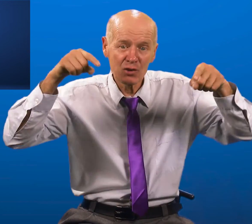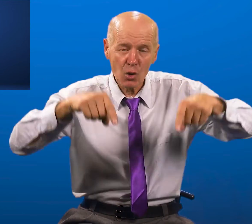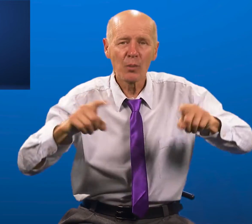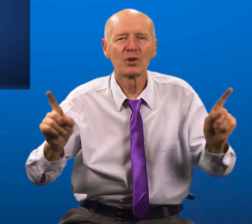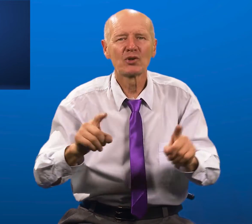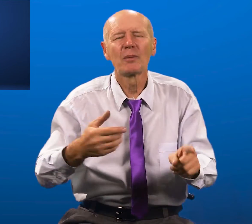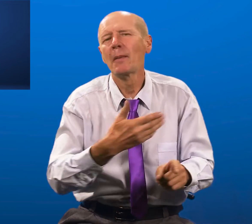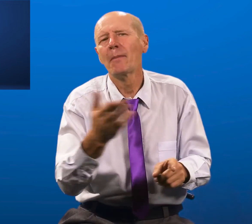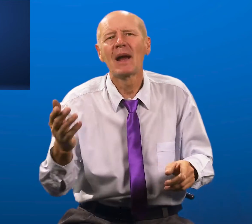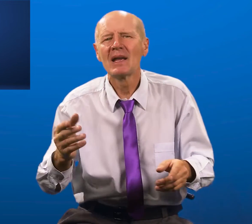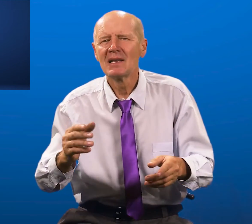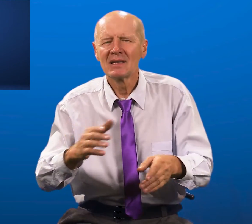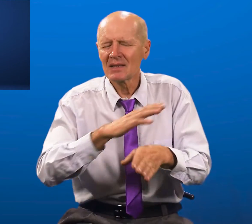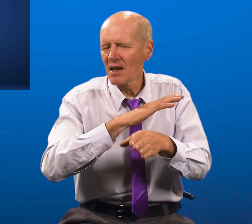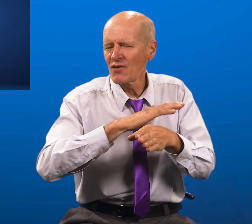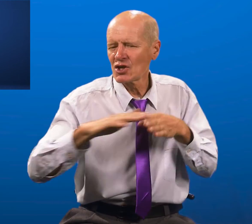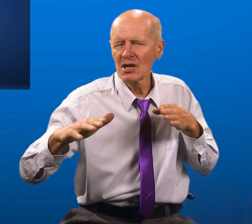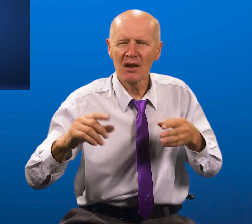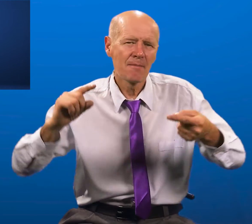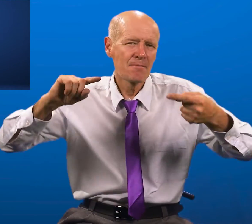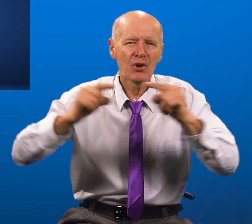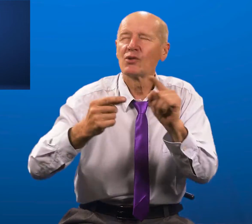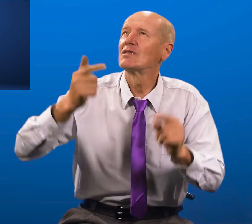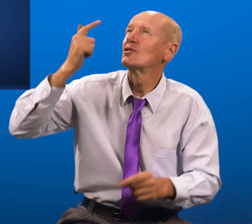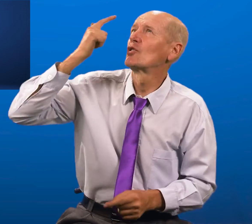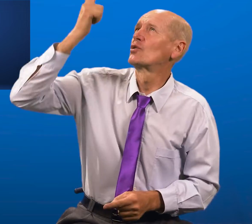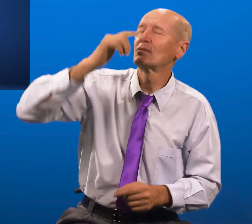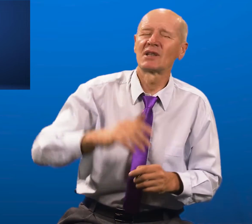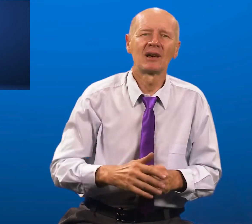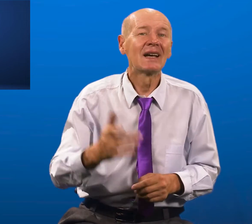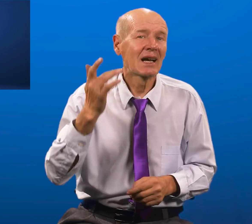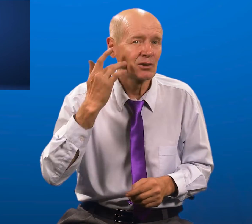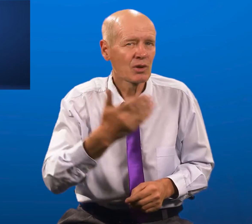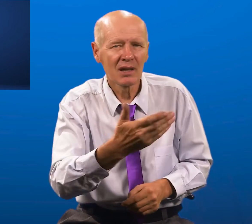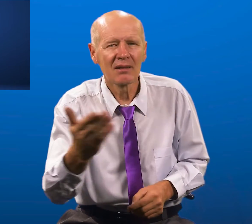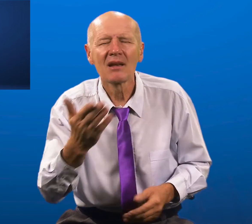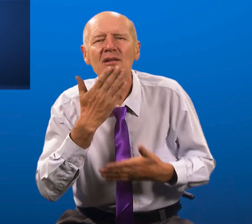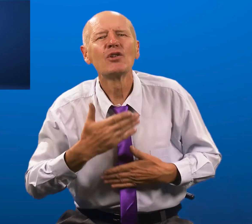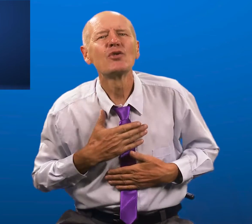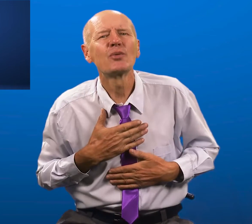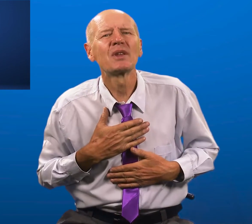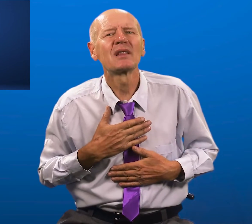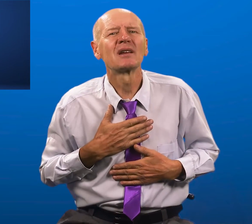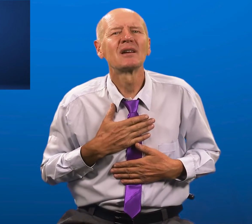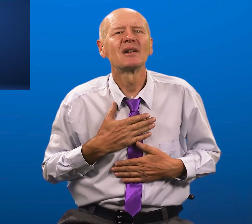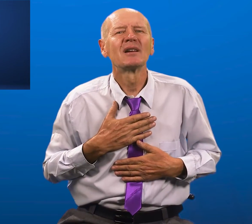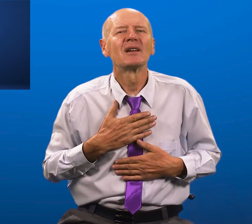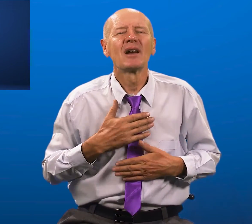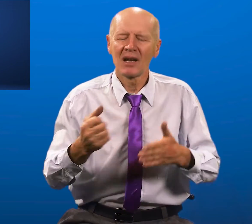том, чтобы мы совершили это против Господа, который нас любит,